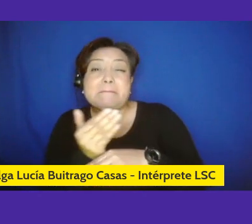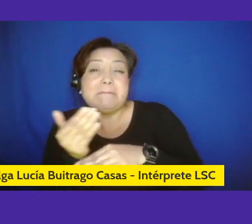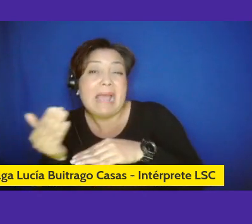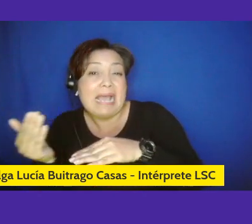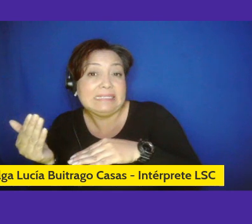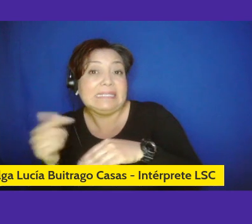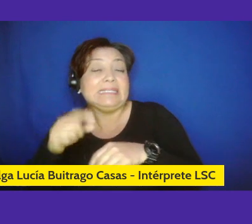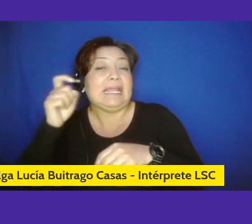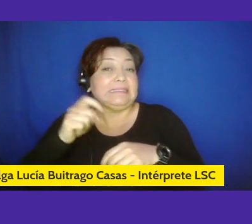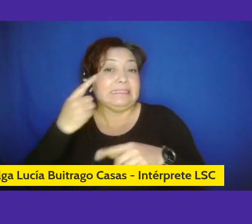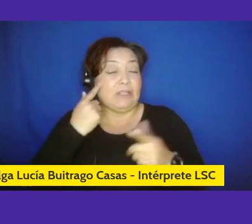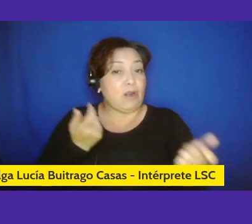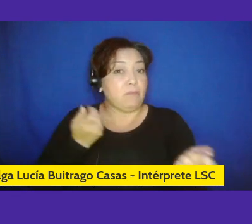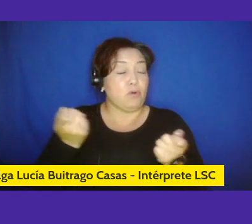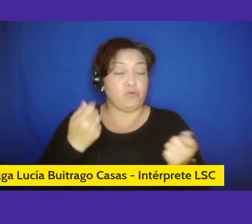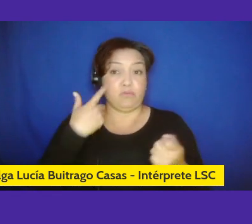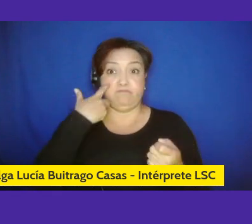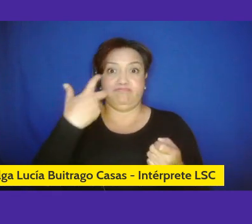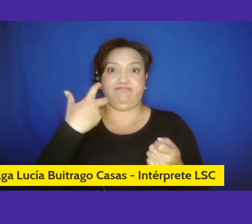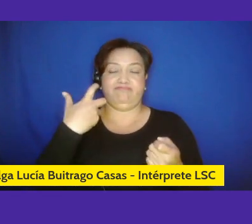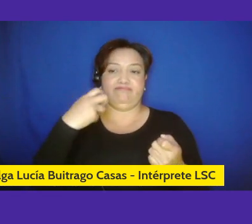producción muy alto como para poder mantenerla.